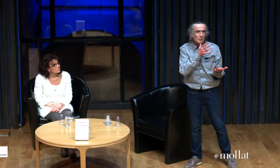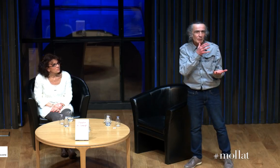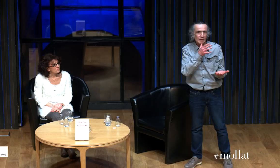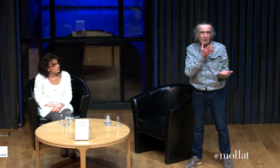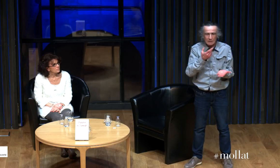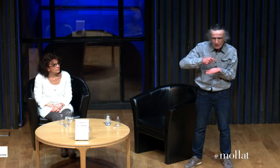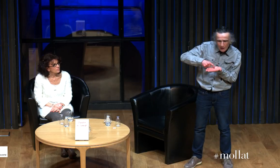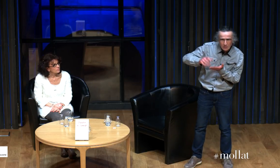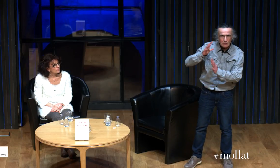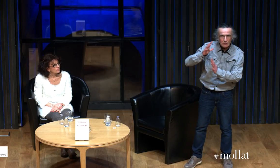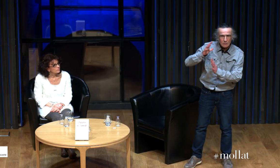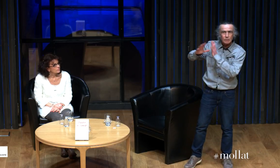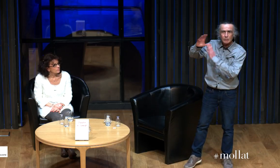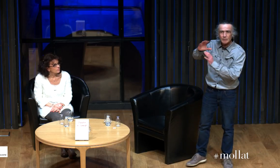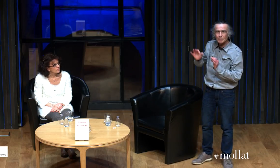Je ne peux pas vous répondre.